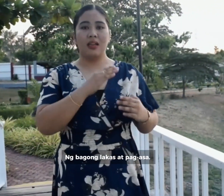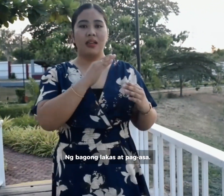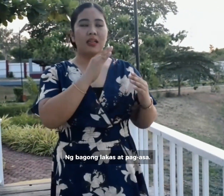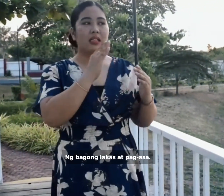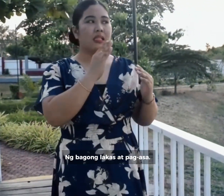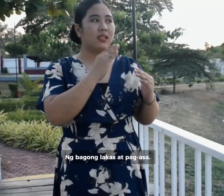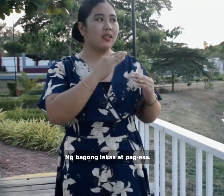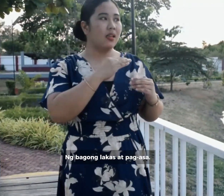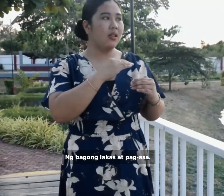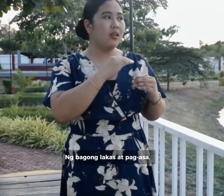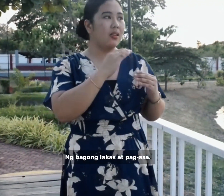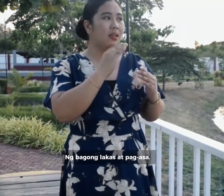pag-asa.